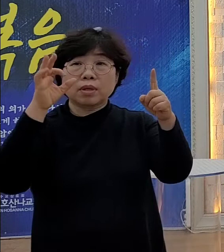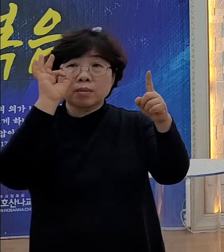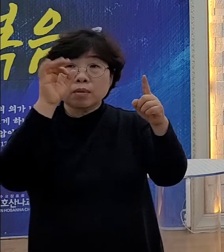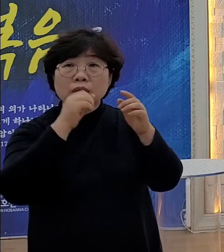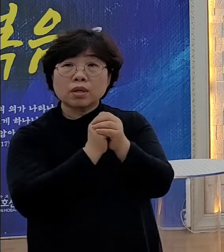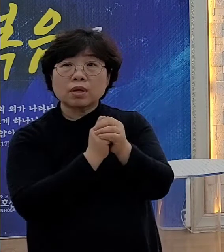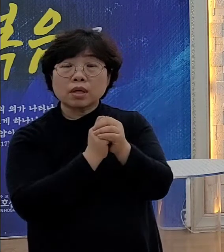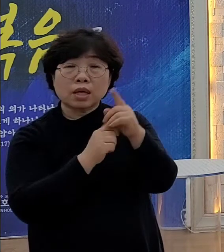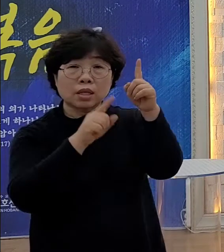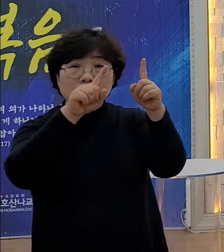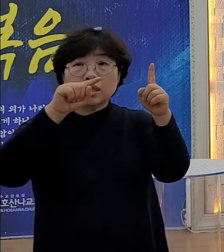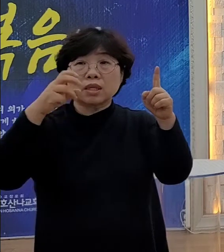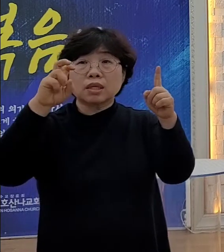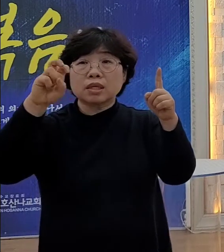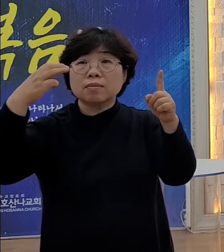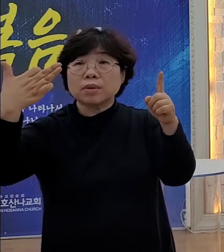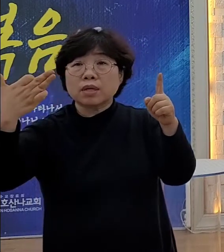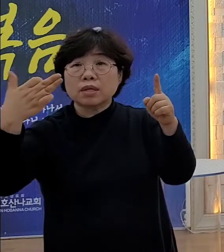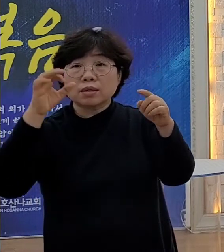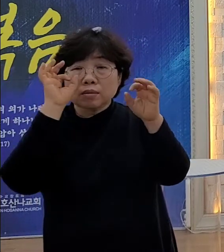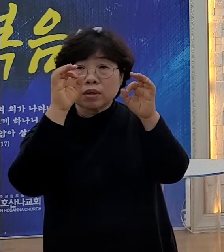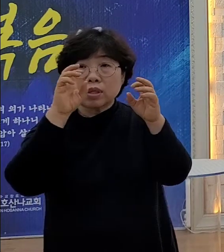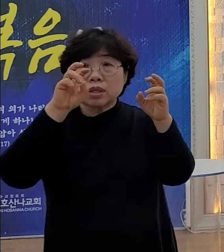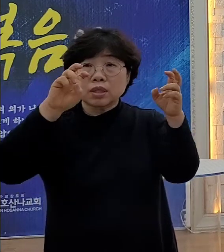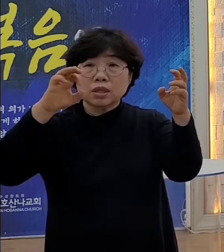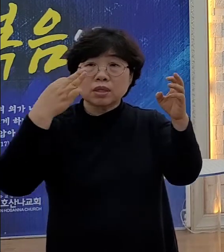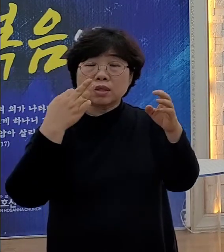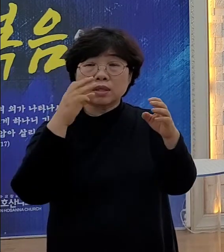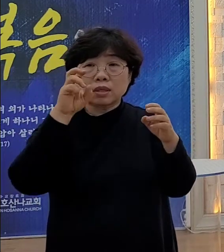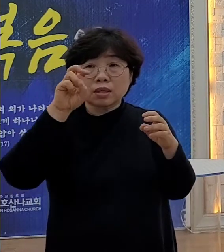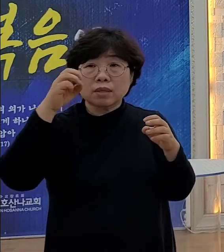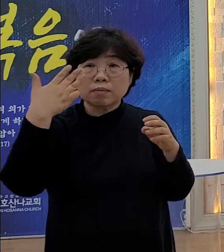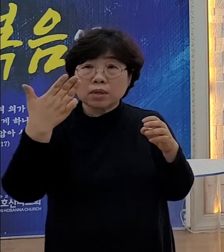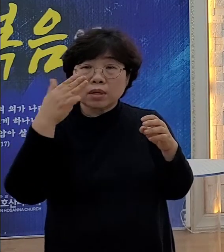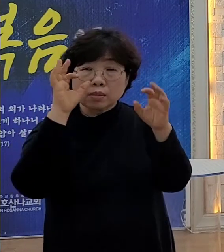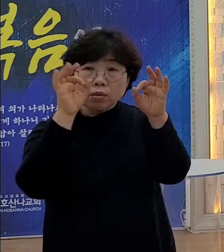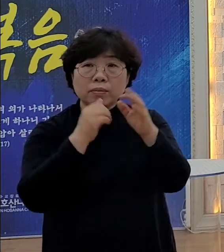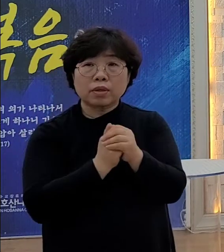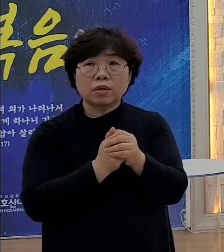자, 모든 경건하지 않음이라고